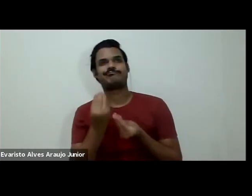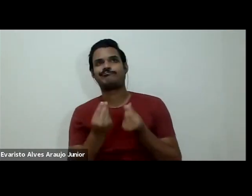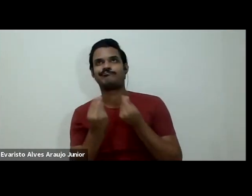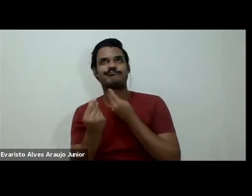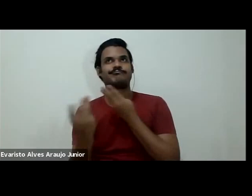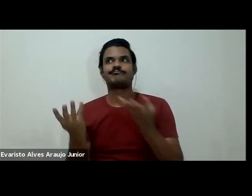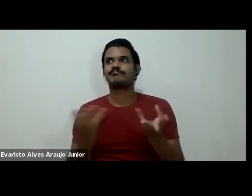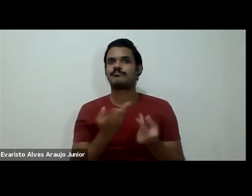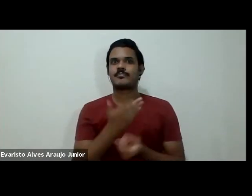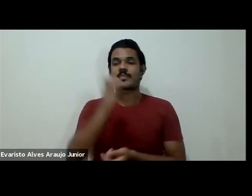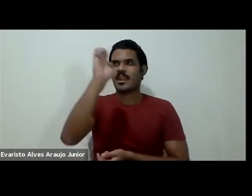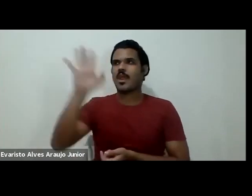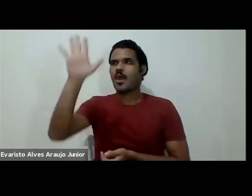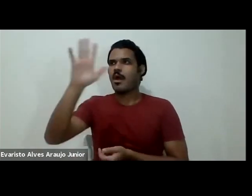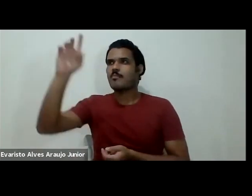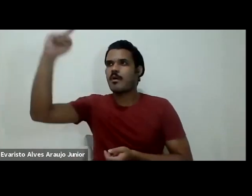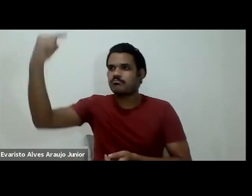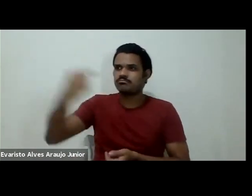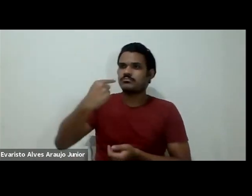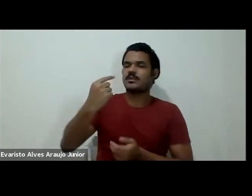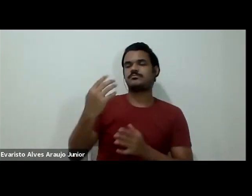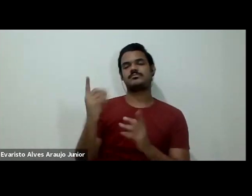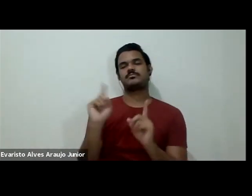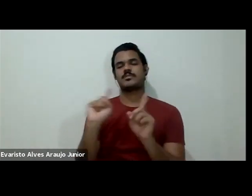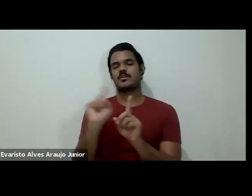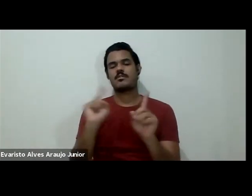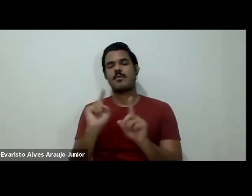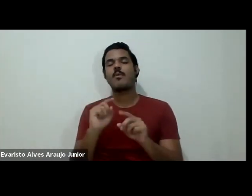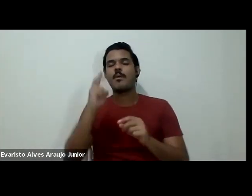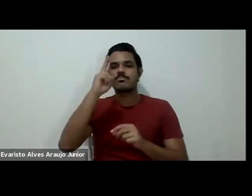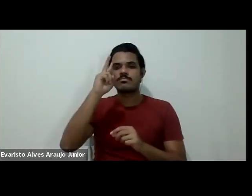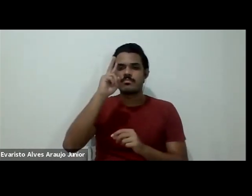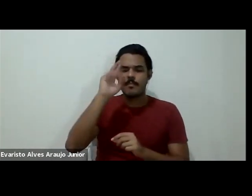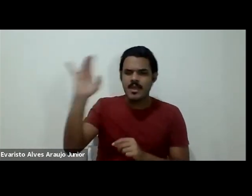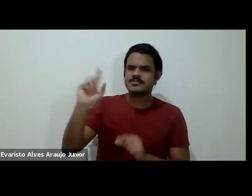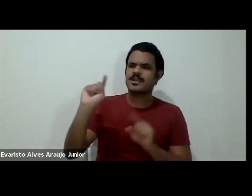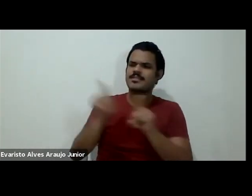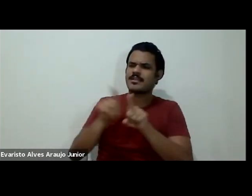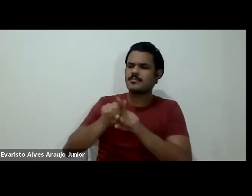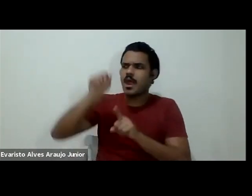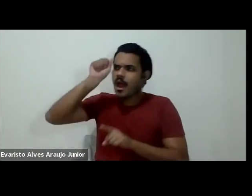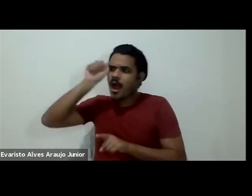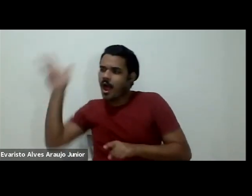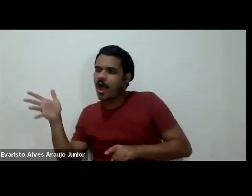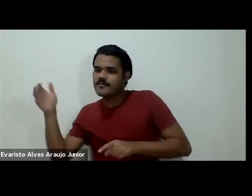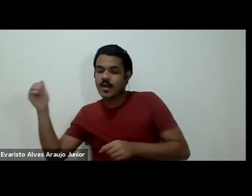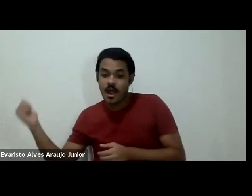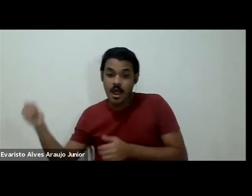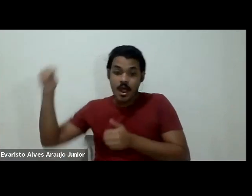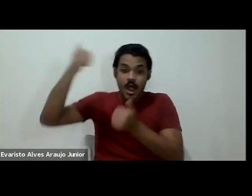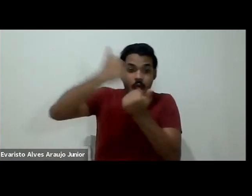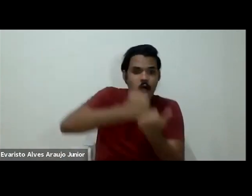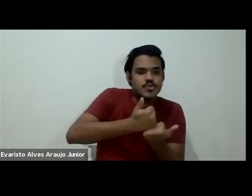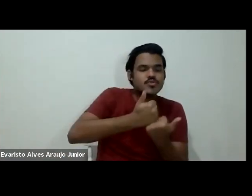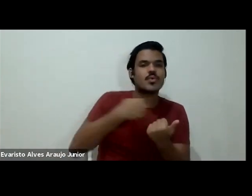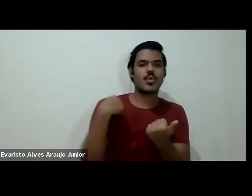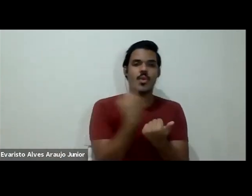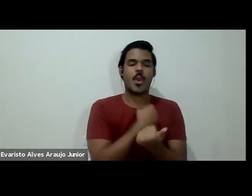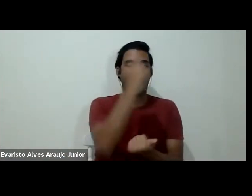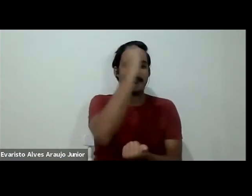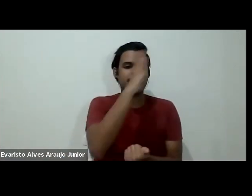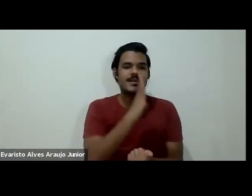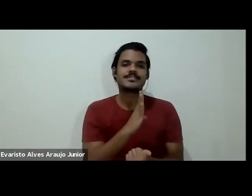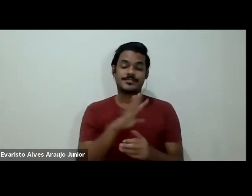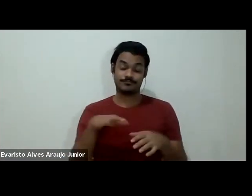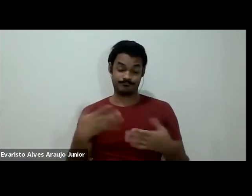dos europeus, né, mas pensar como os africanos eles contribuíram e contribuem para a nossa